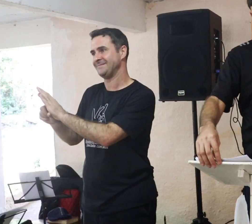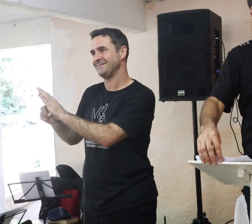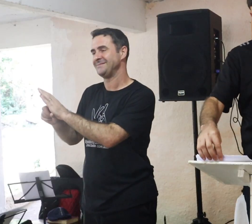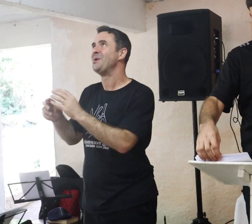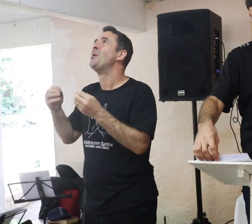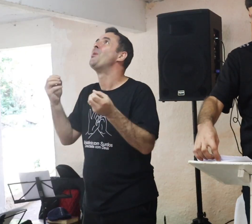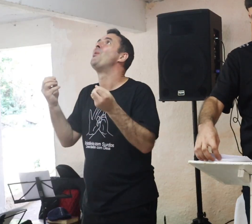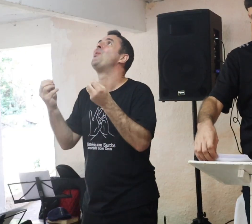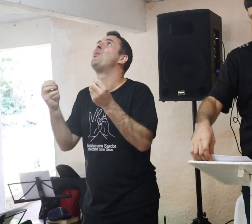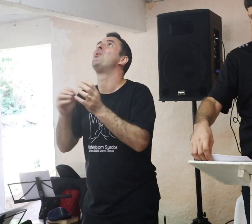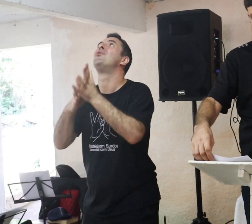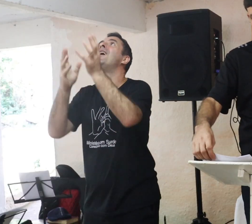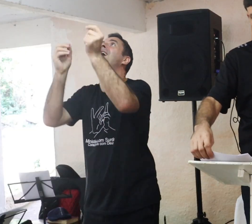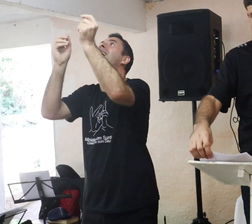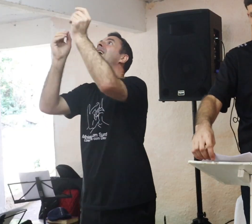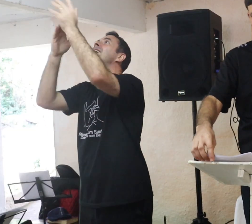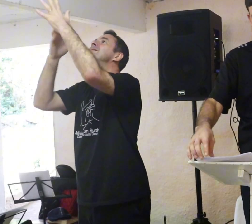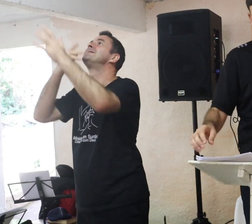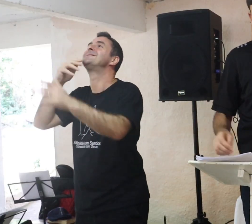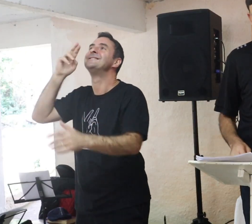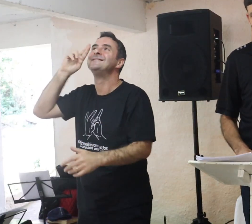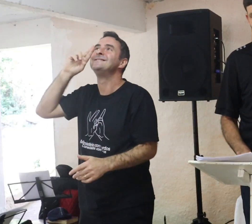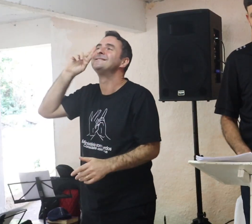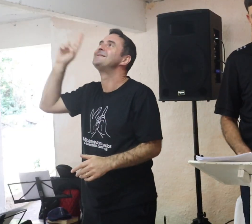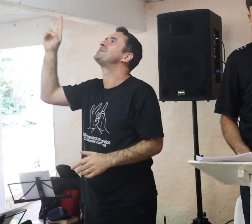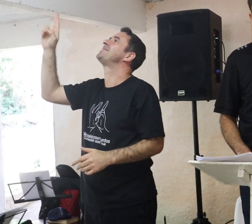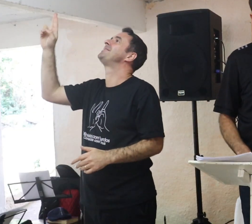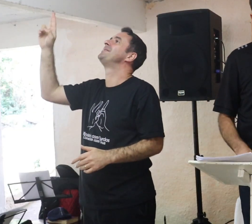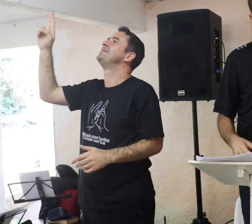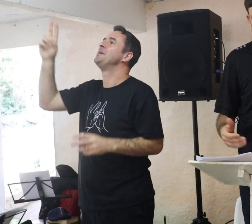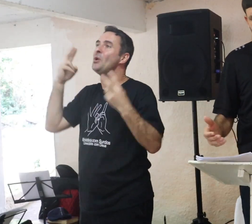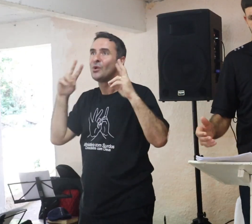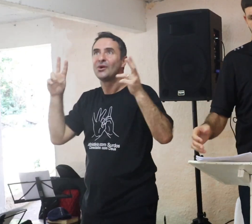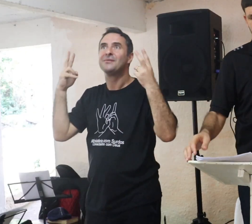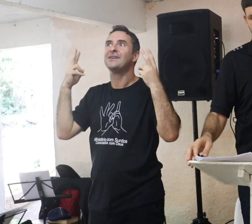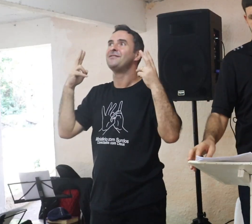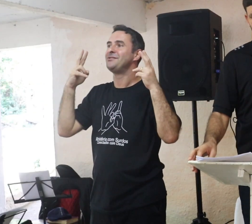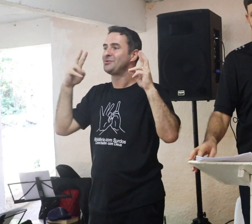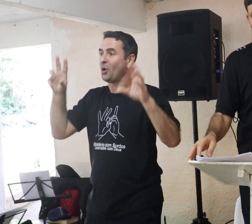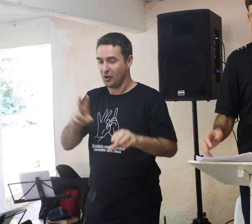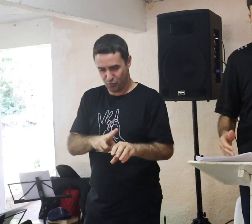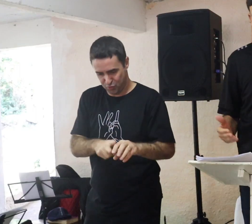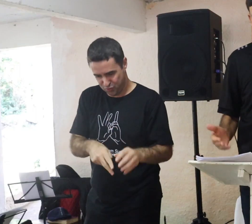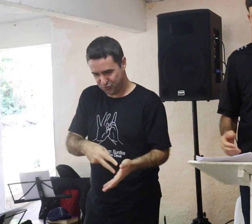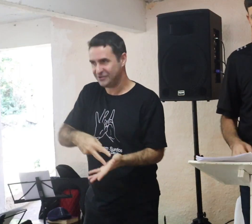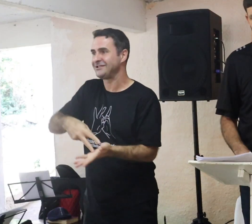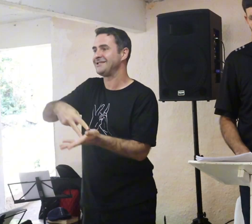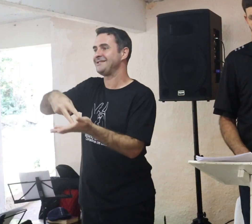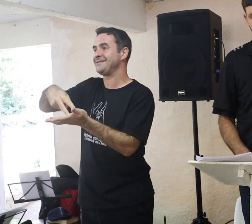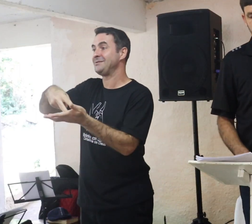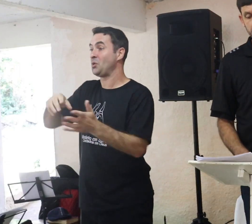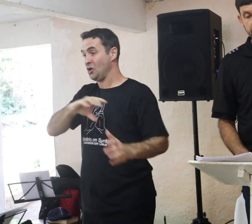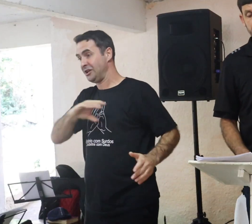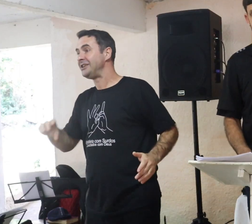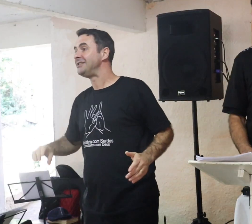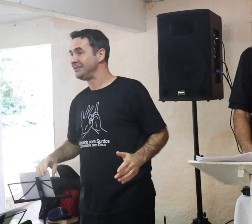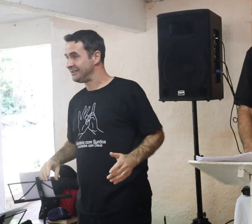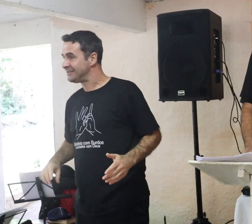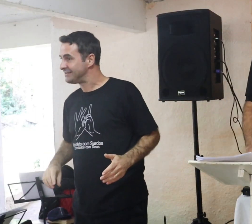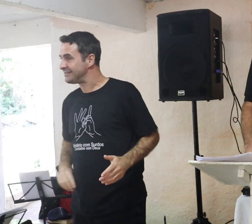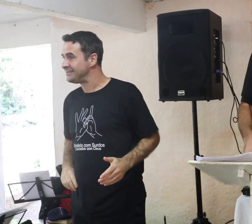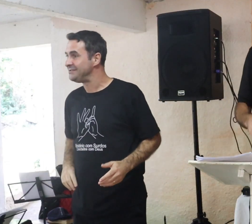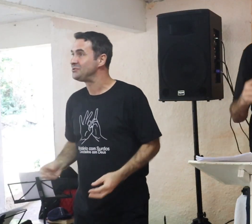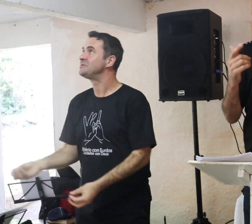Louvado seja Deus pela vitória sobre a morte por meio da ressurreição. E Cristo é aquele por meio de quem Deus operou